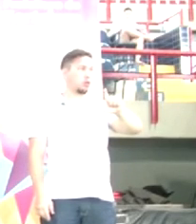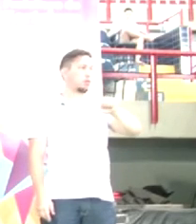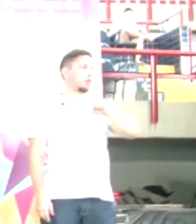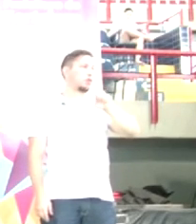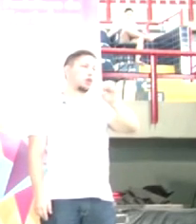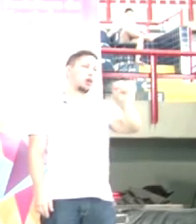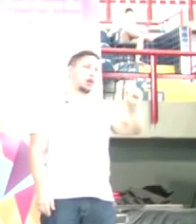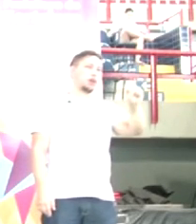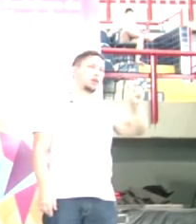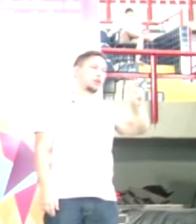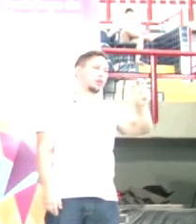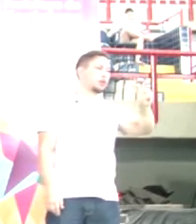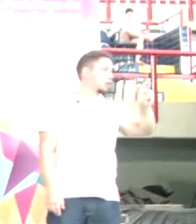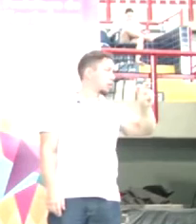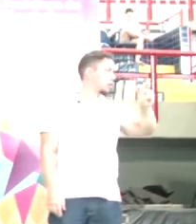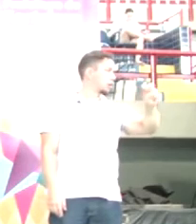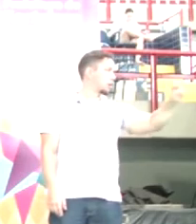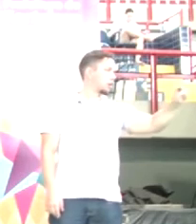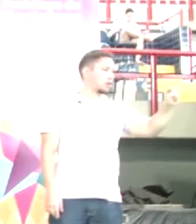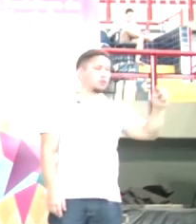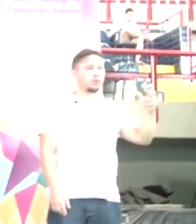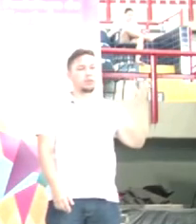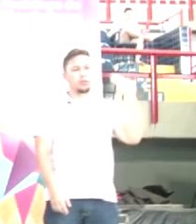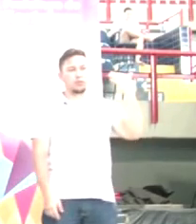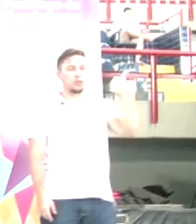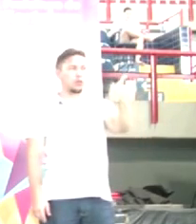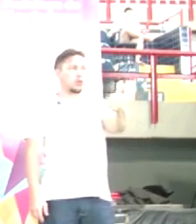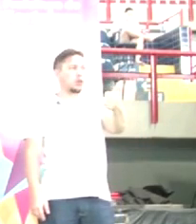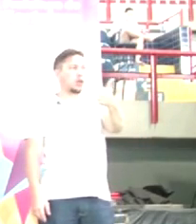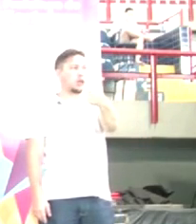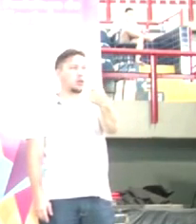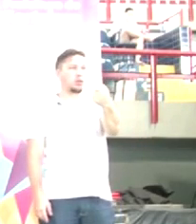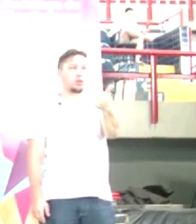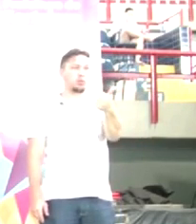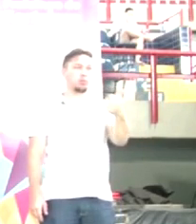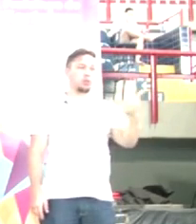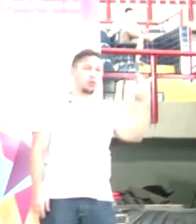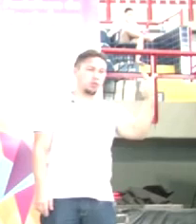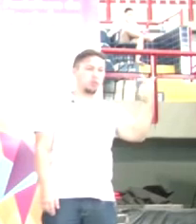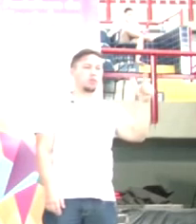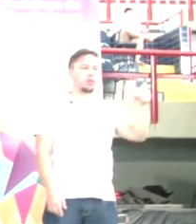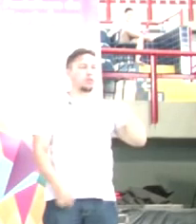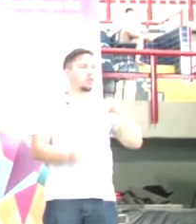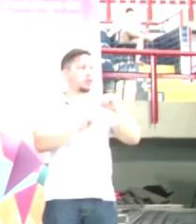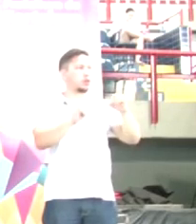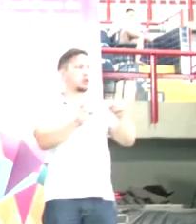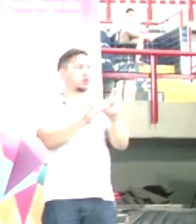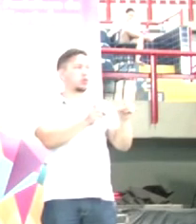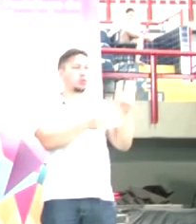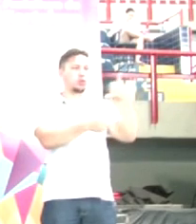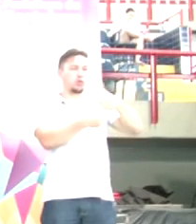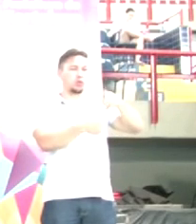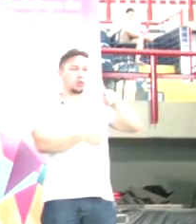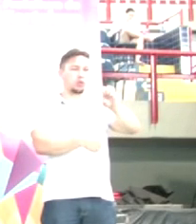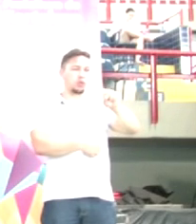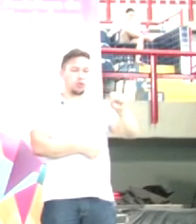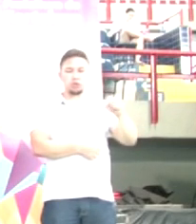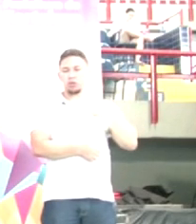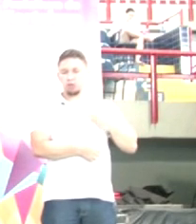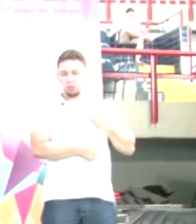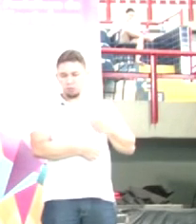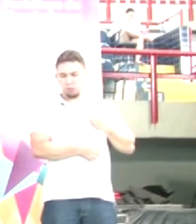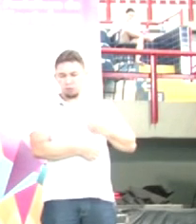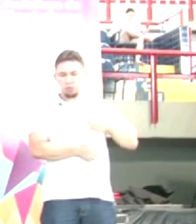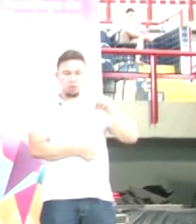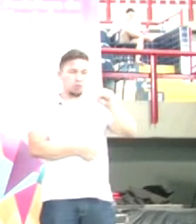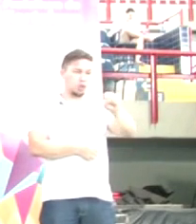ppm. Em 2012, foi difundido o diesel S50, com 50 partes por milhão de